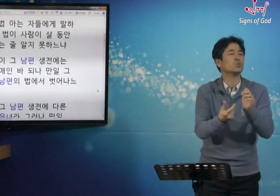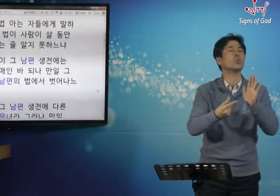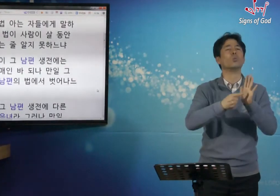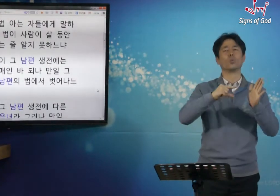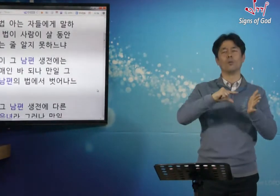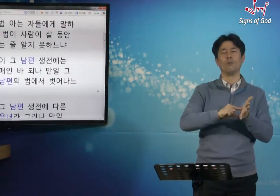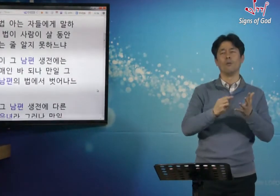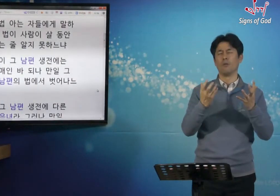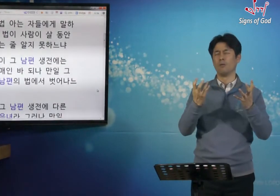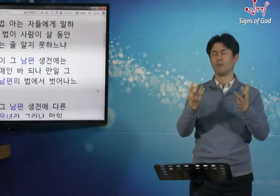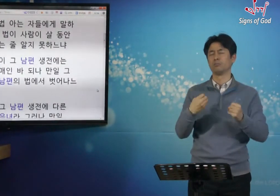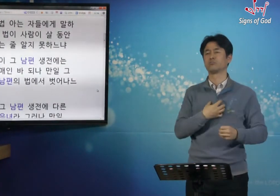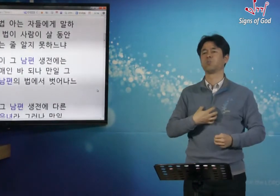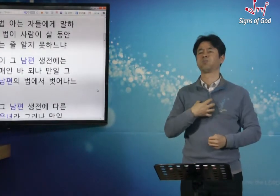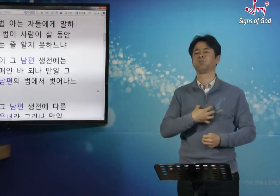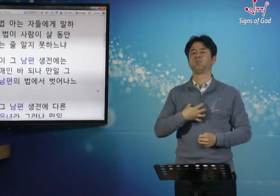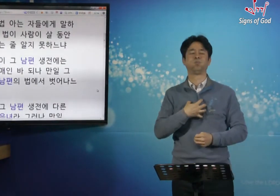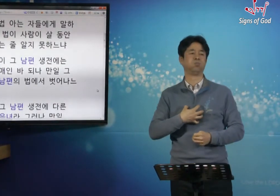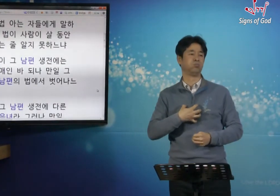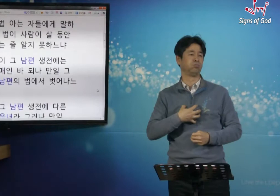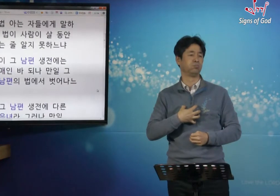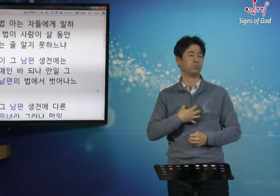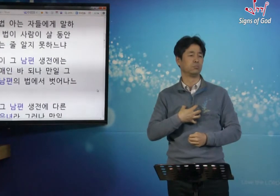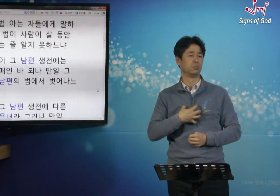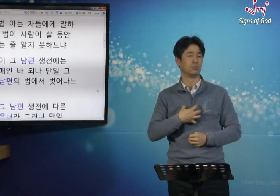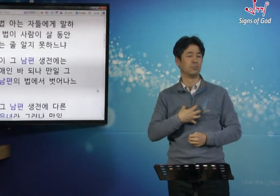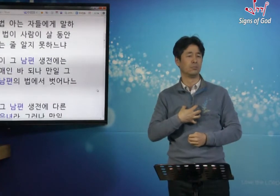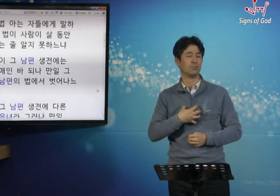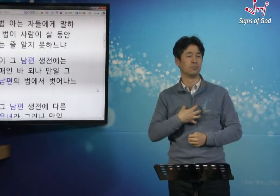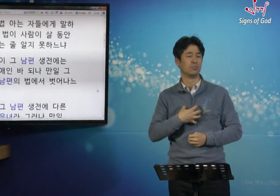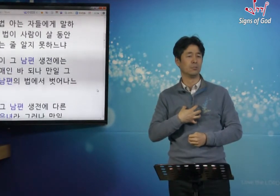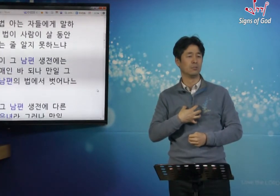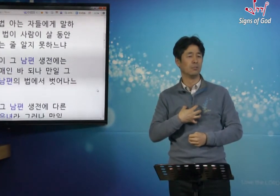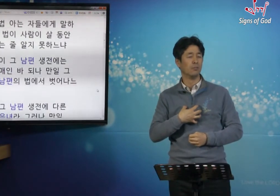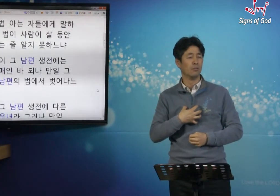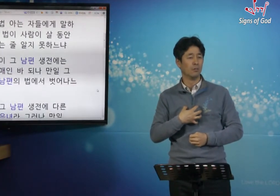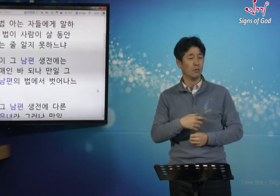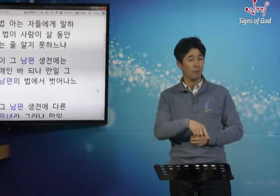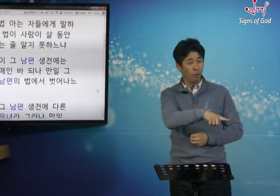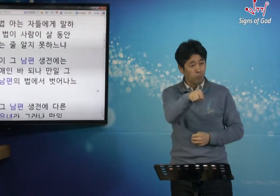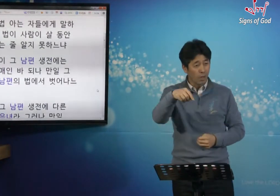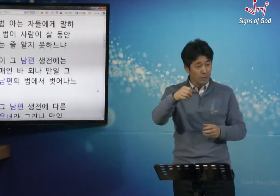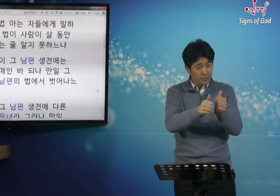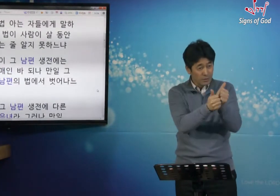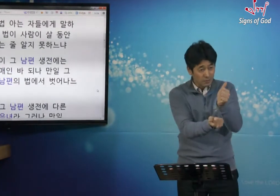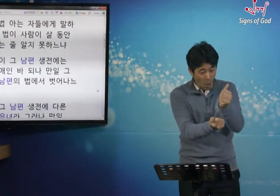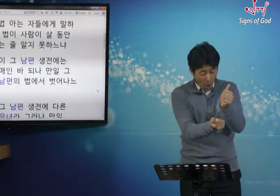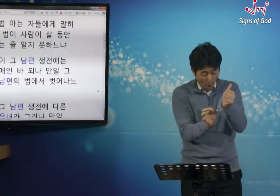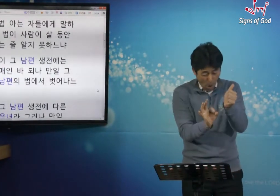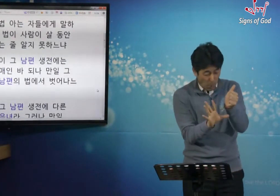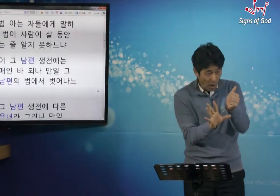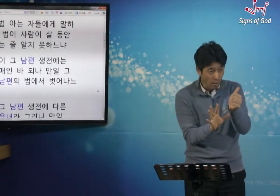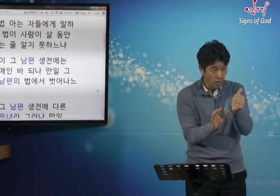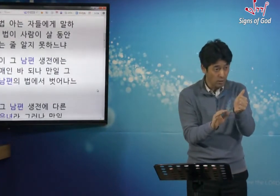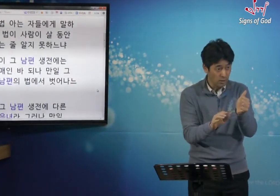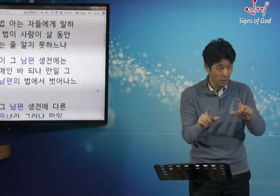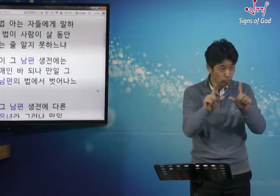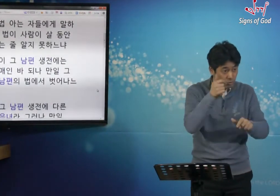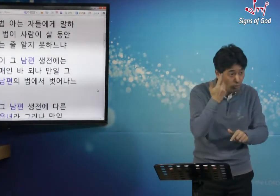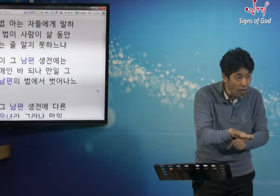사라지게 할 수 있는 방법이 없다라는 것이죠. 그런데 그 율법이 우리를 평생 따라다니면서 우리를 얽매고 괴롭게